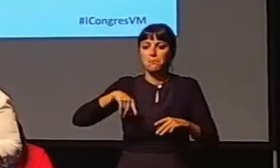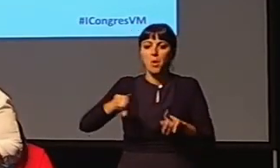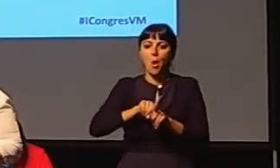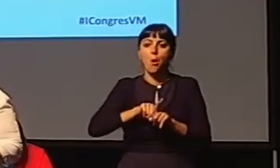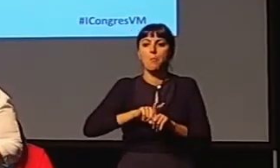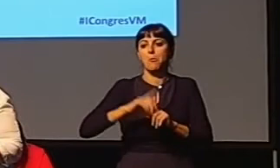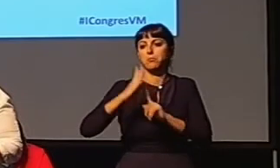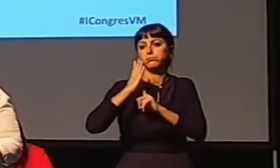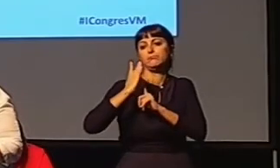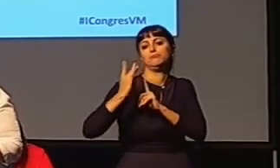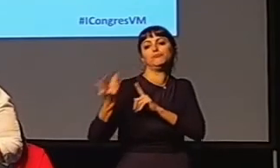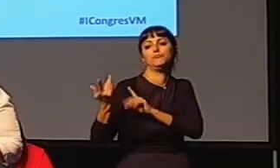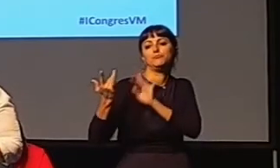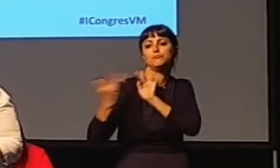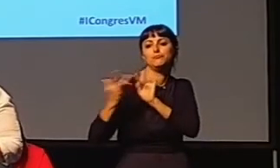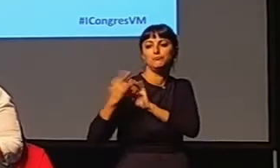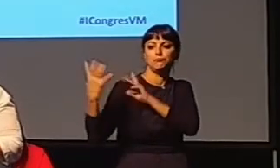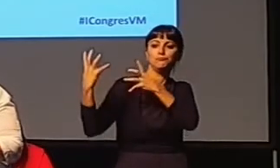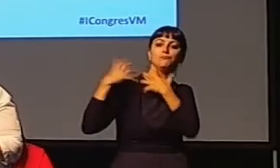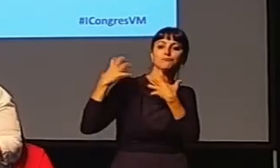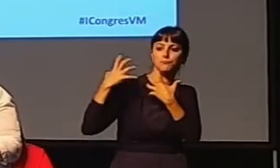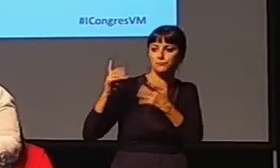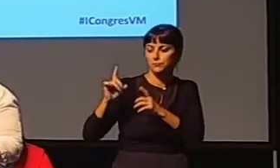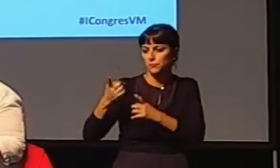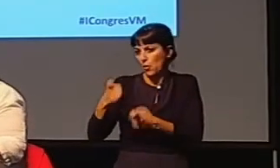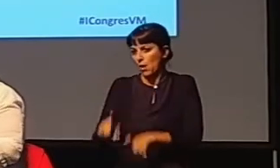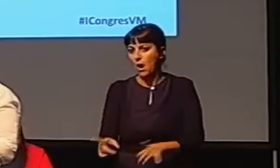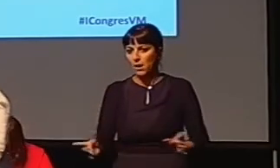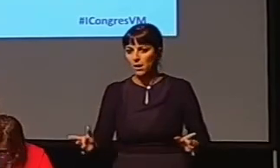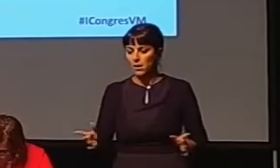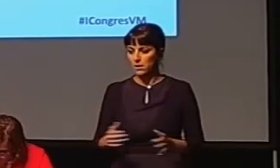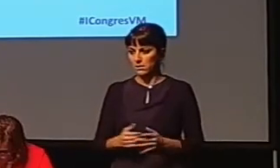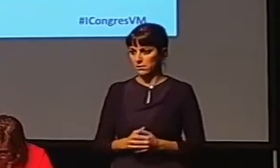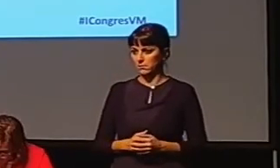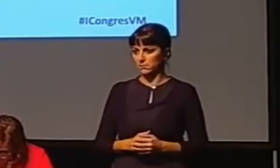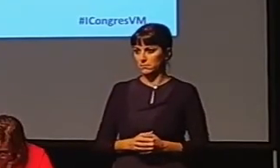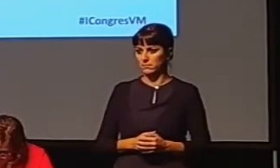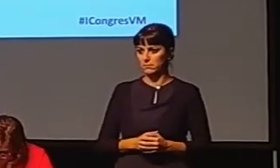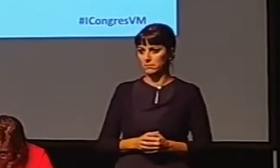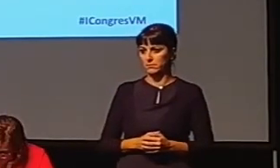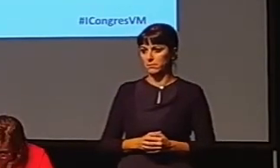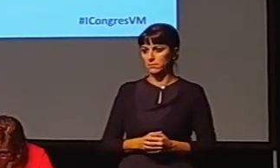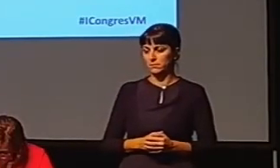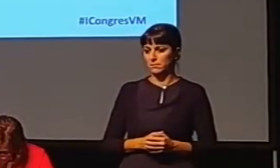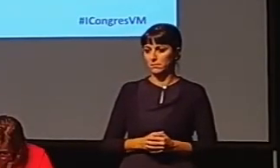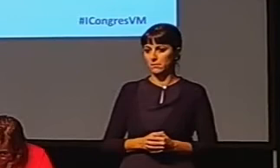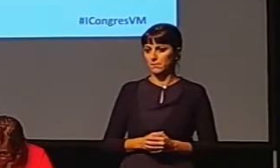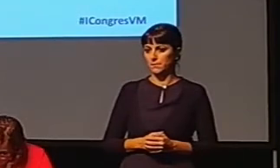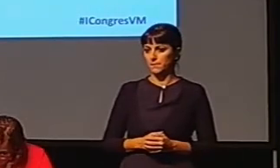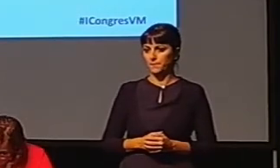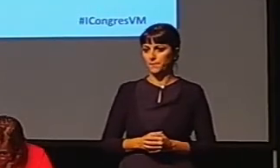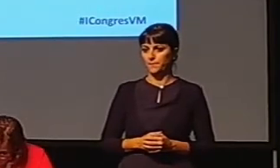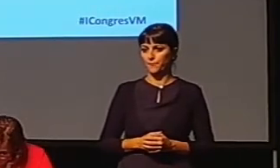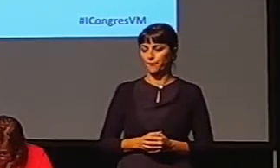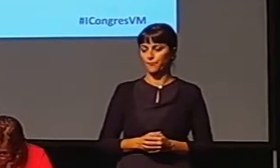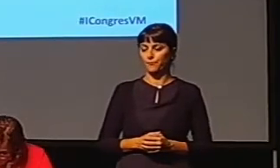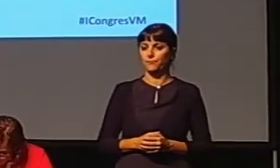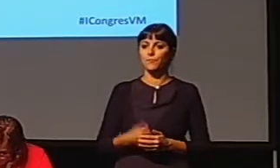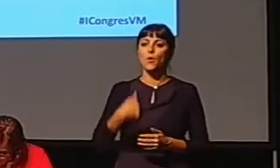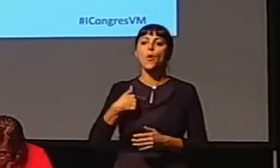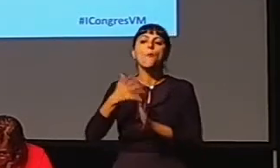fregat. Sí? Quan dic compassió, estic parlant d'algú més enllà de l'empatia, d'algú més